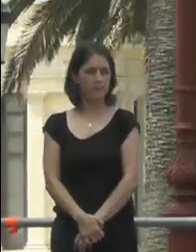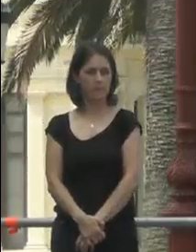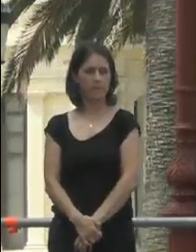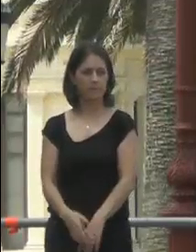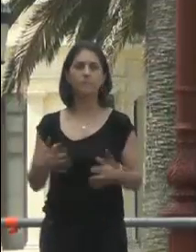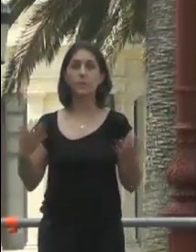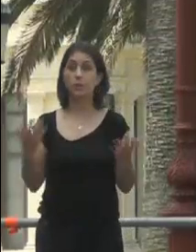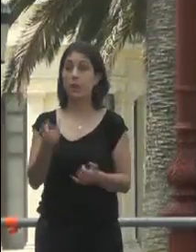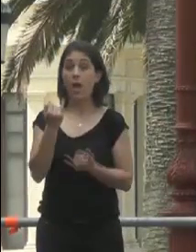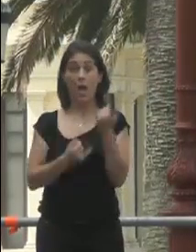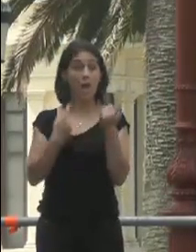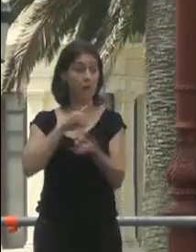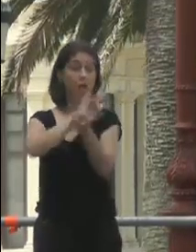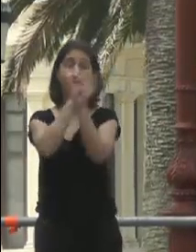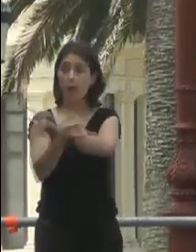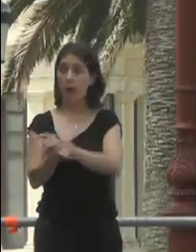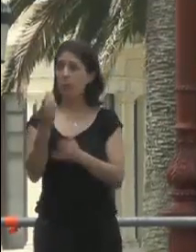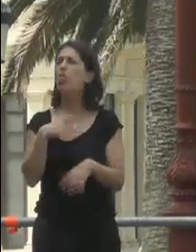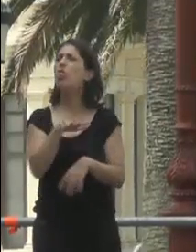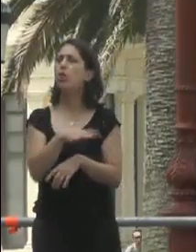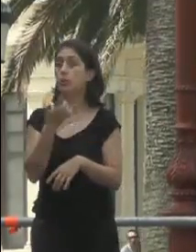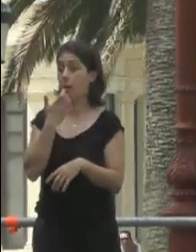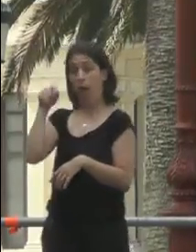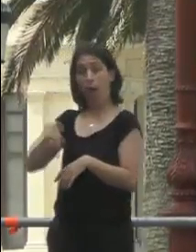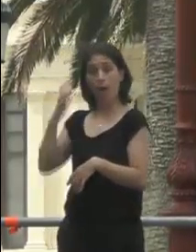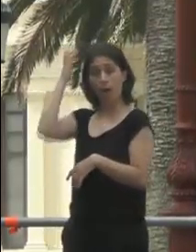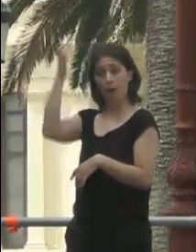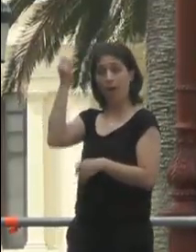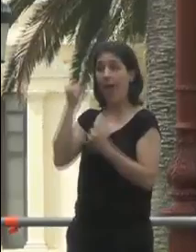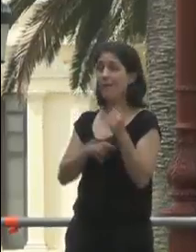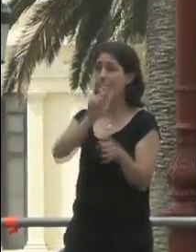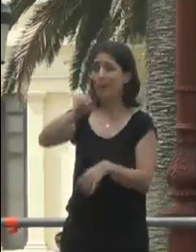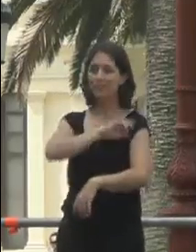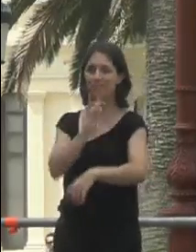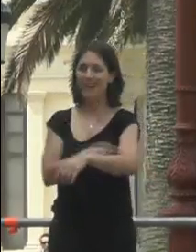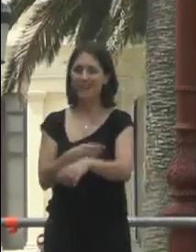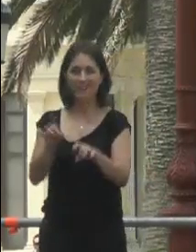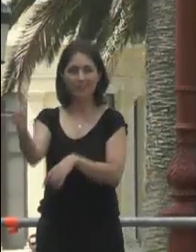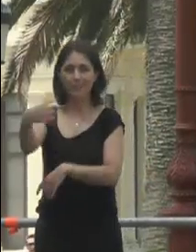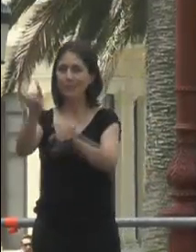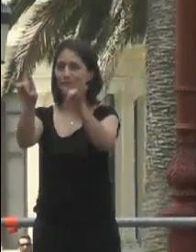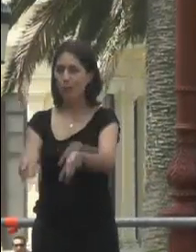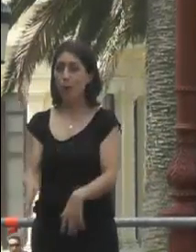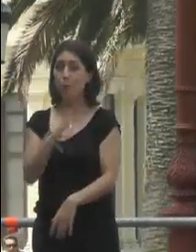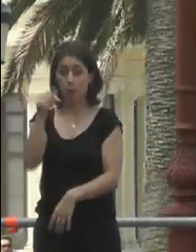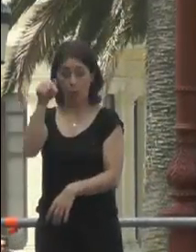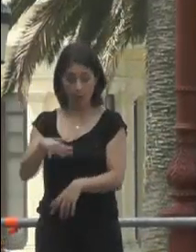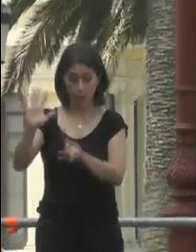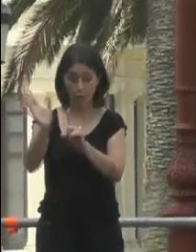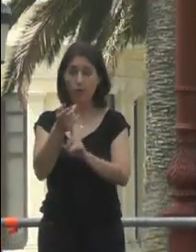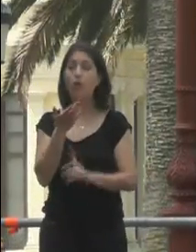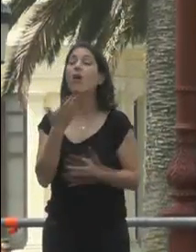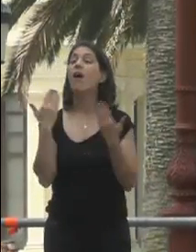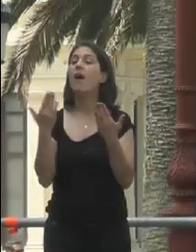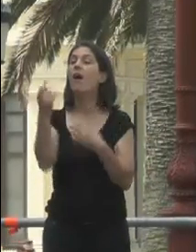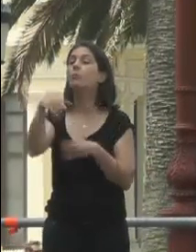O cambio comenzou en cidades como a Coruña, gracias a valentes como a vos, porque isto se conseguiu gracias a vos, e a valentes